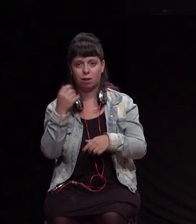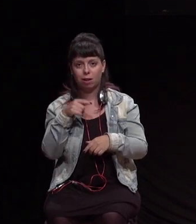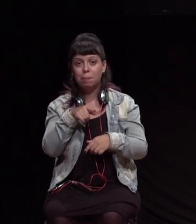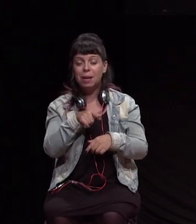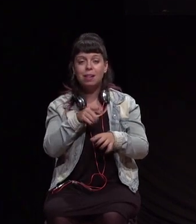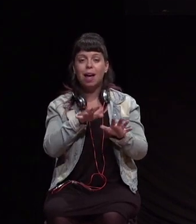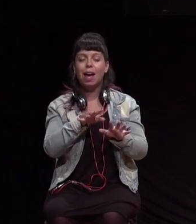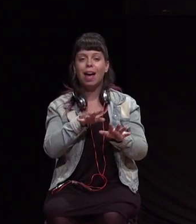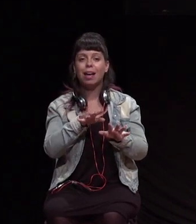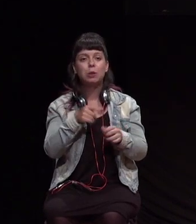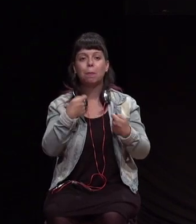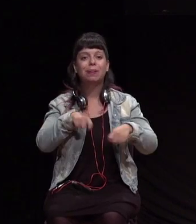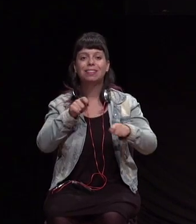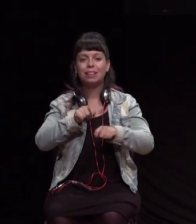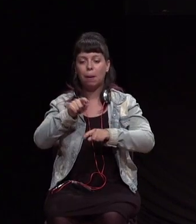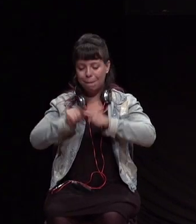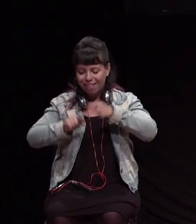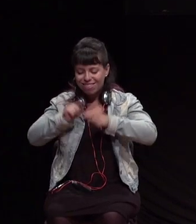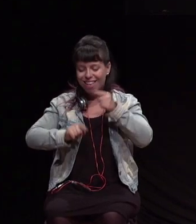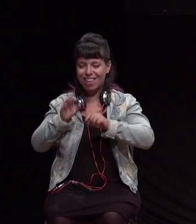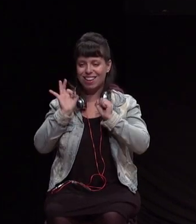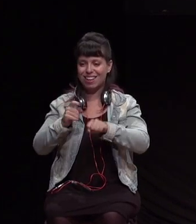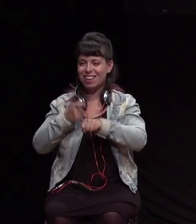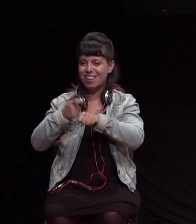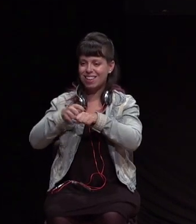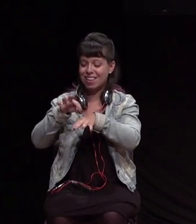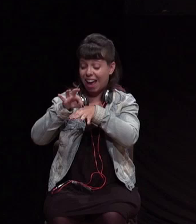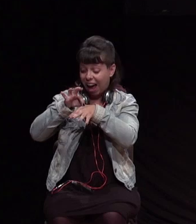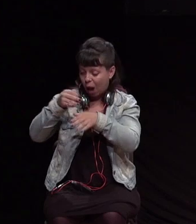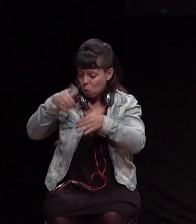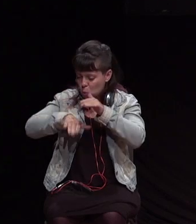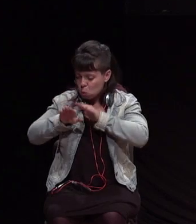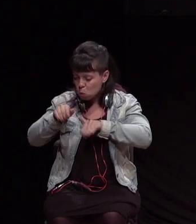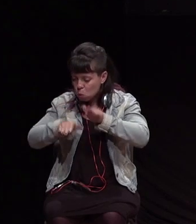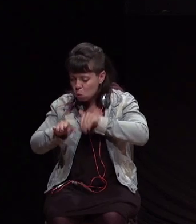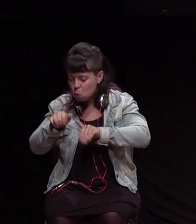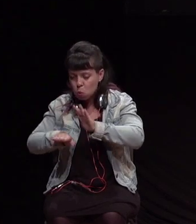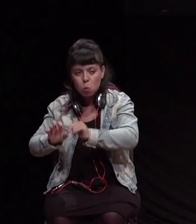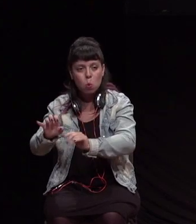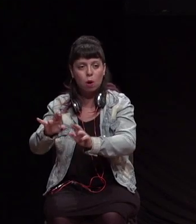permanência material, de uma estabilidade